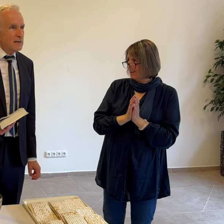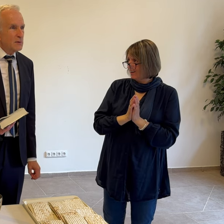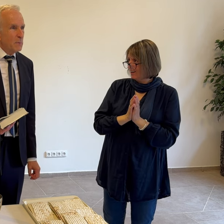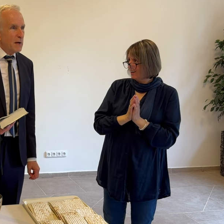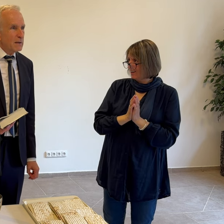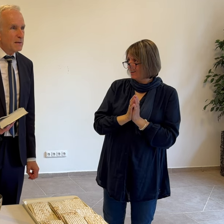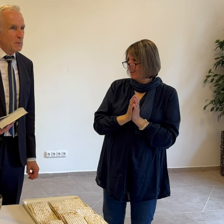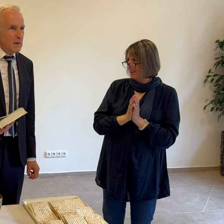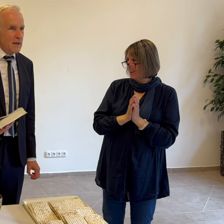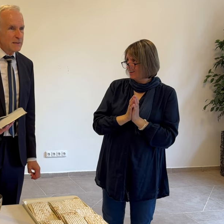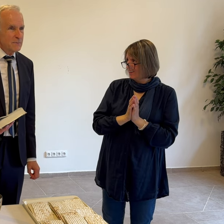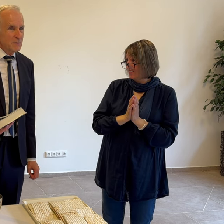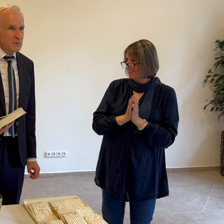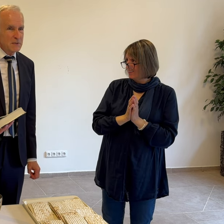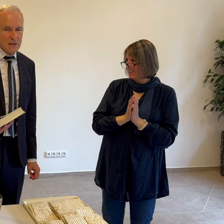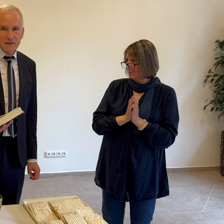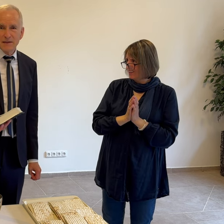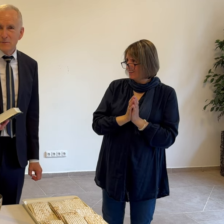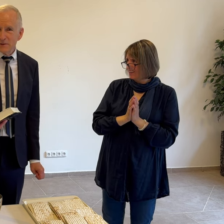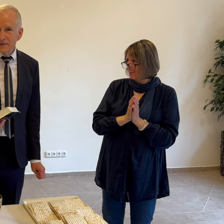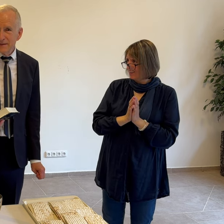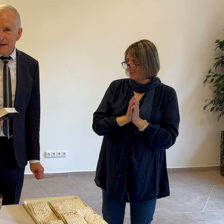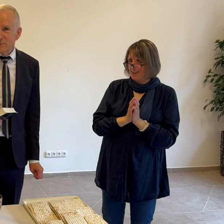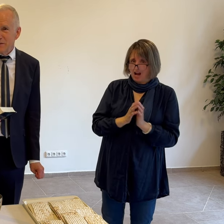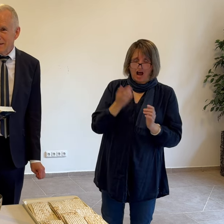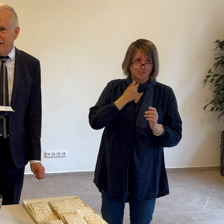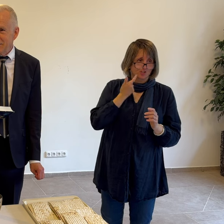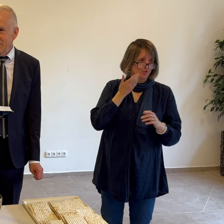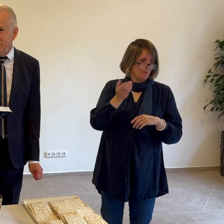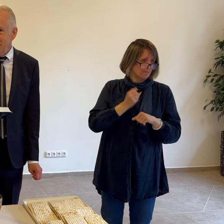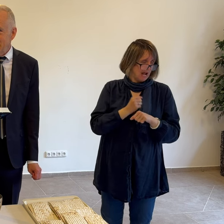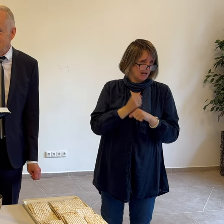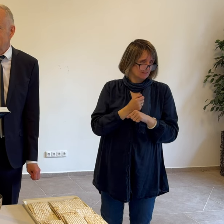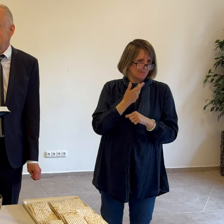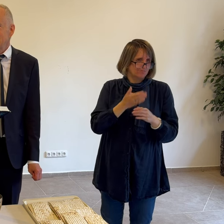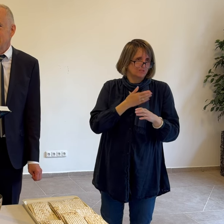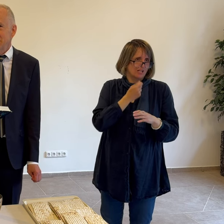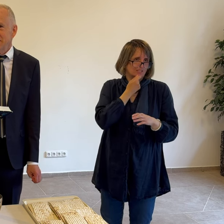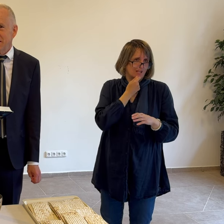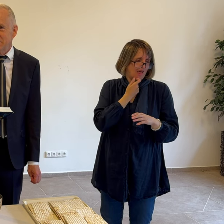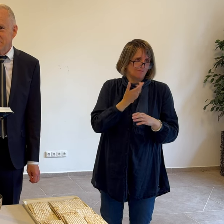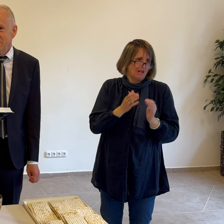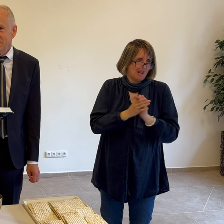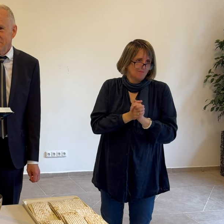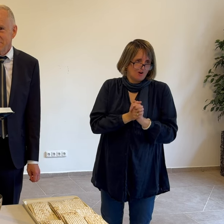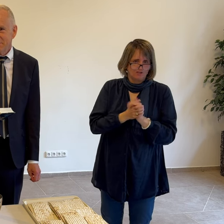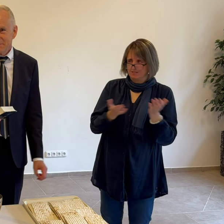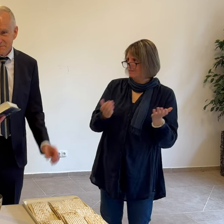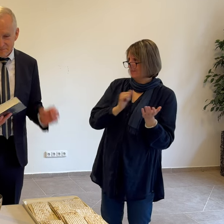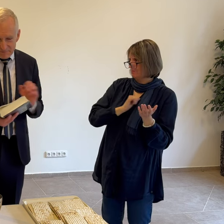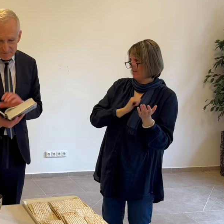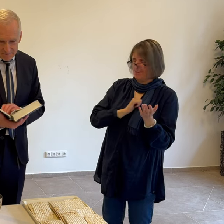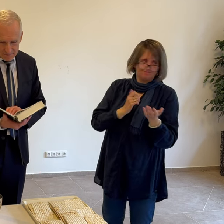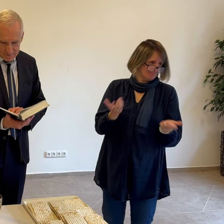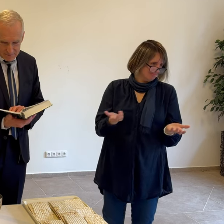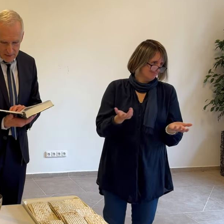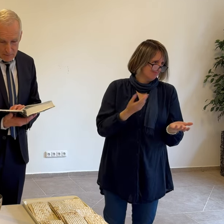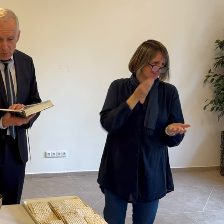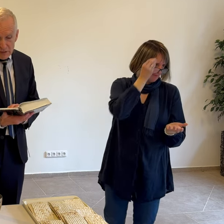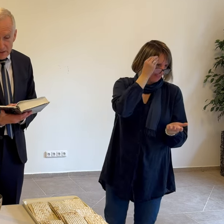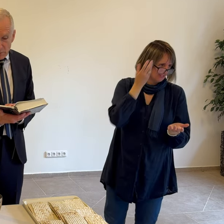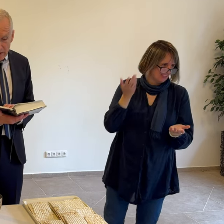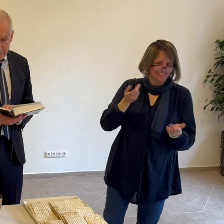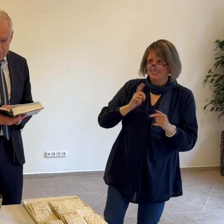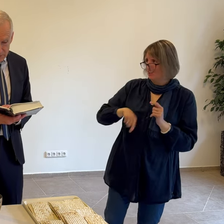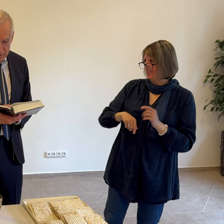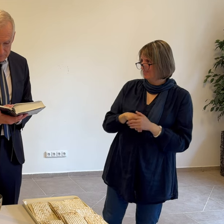jinam já nevím do banky do práce podobně tak se nemodlí ale před jídlem se modlí Proč zrovna před jídlem